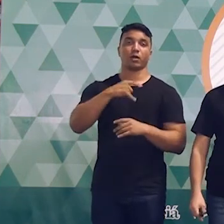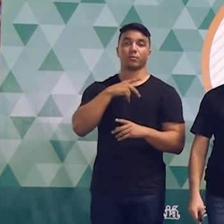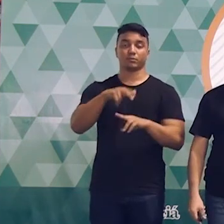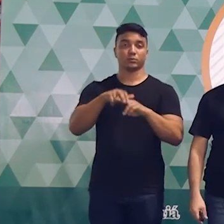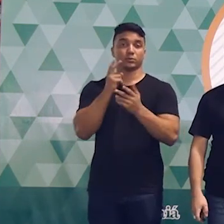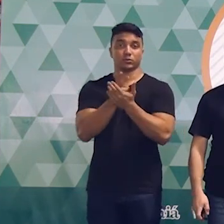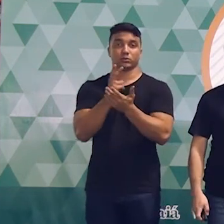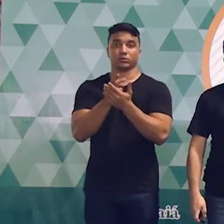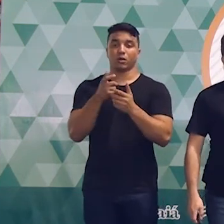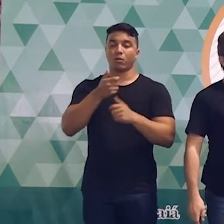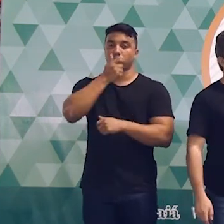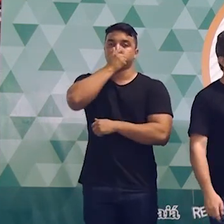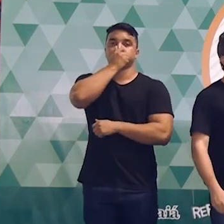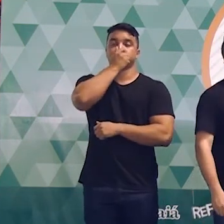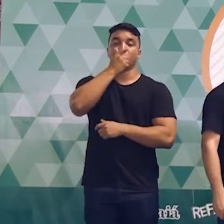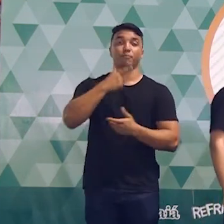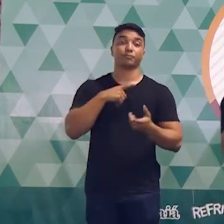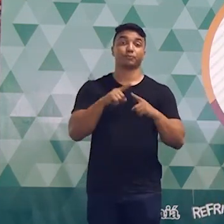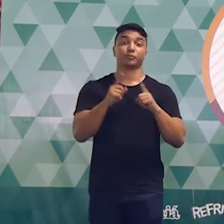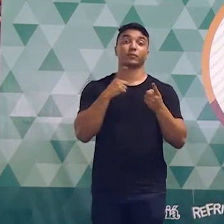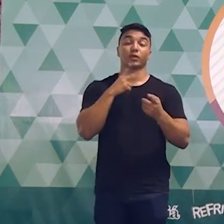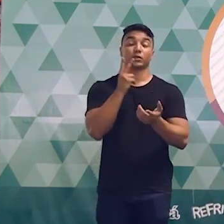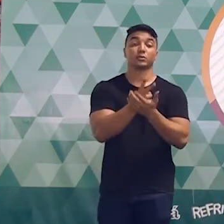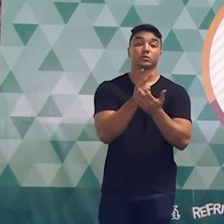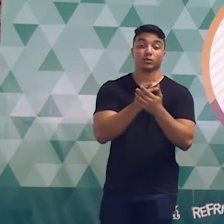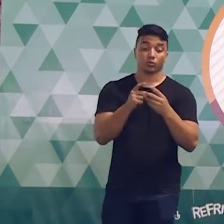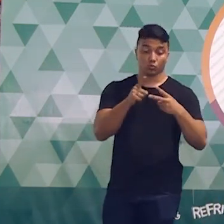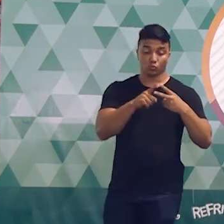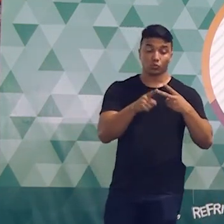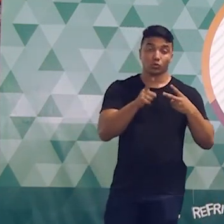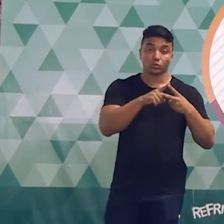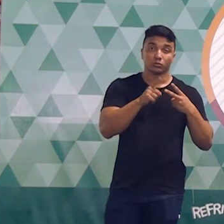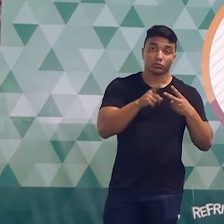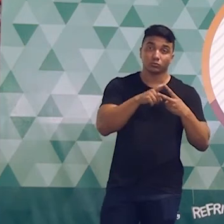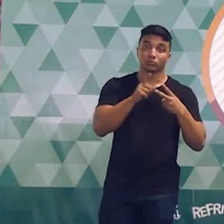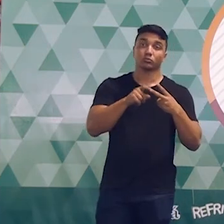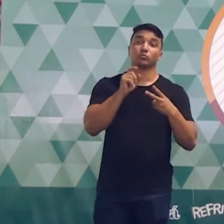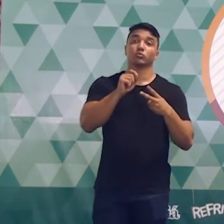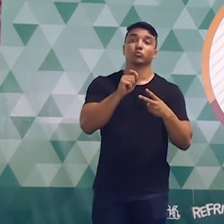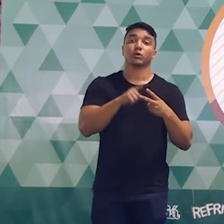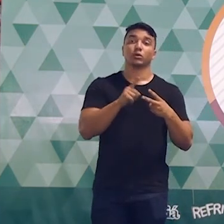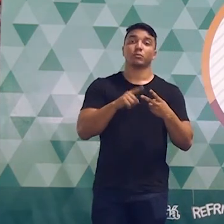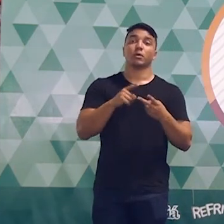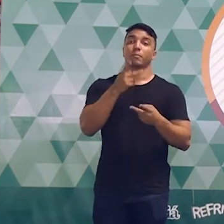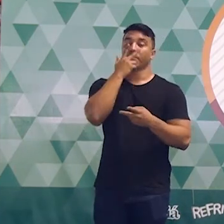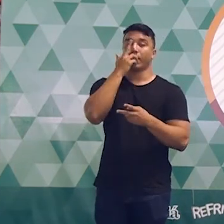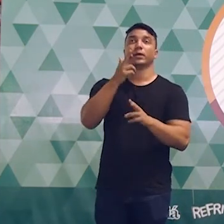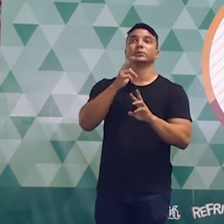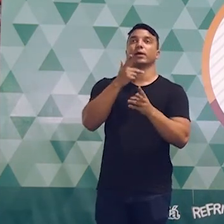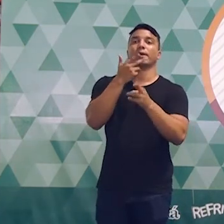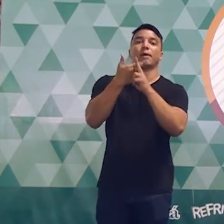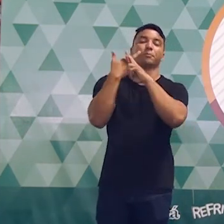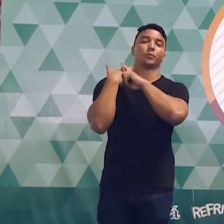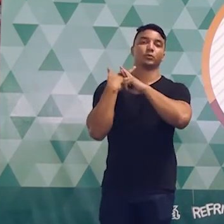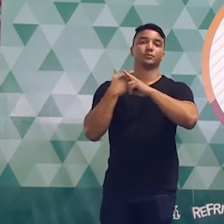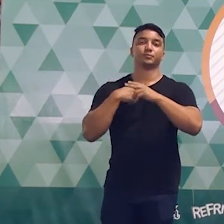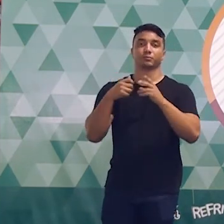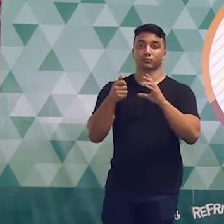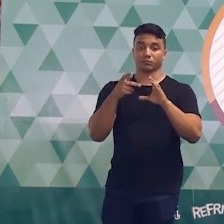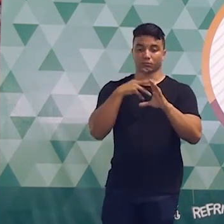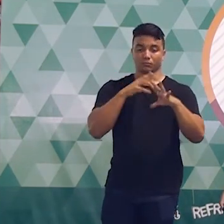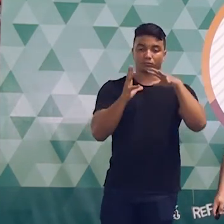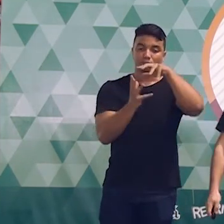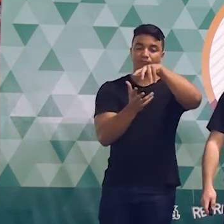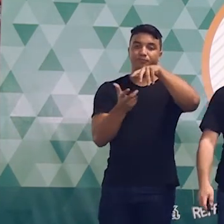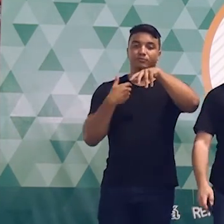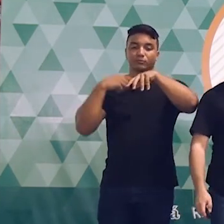sempre muito lotados. Agora tem 2 coisas que também são responsáveis por alguns lugares do planeta ter mais